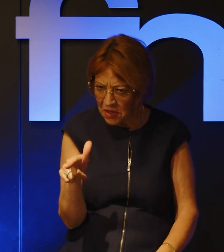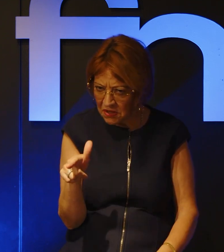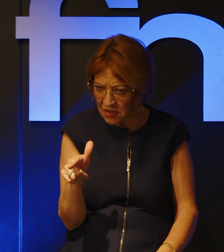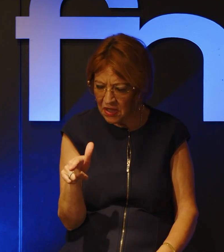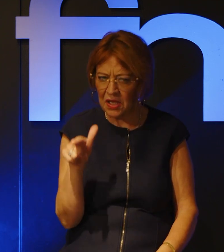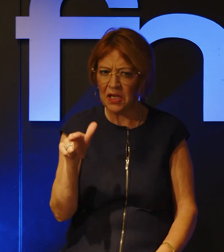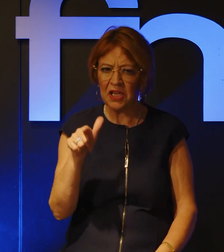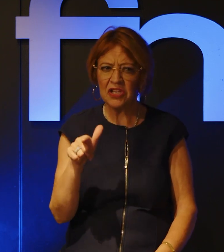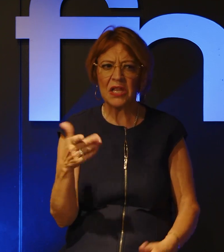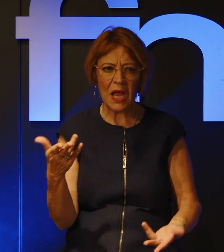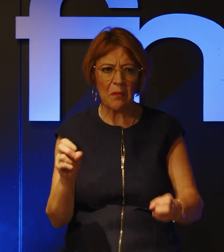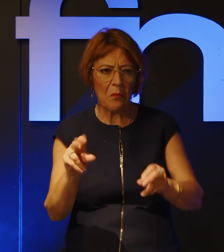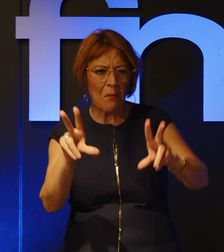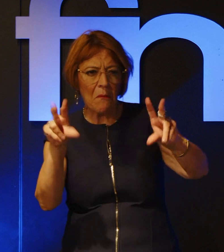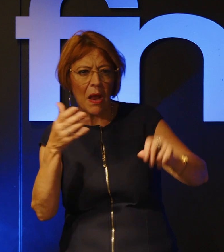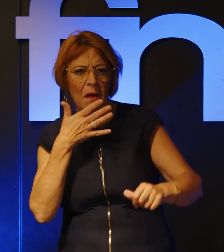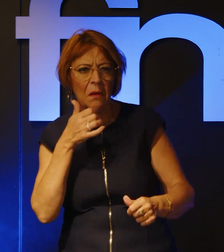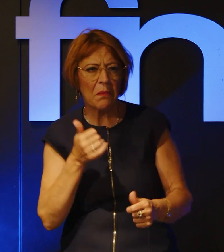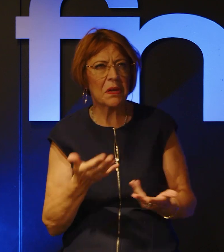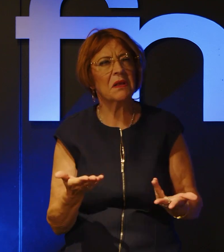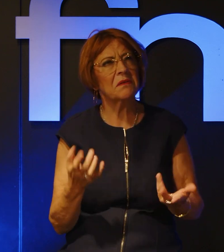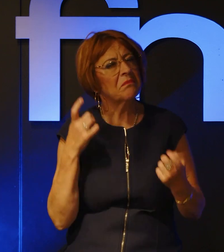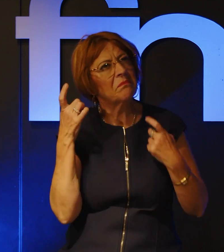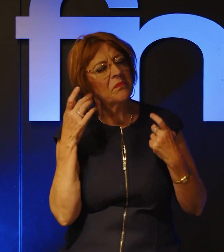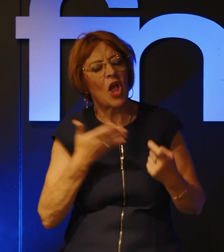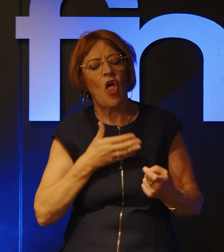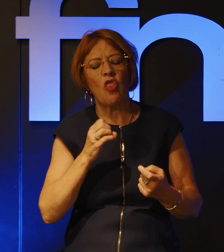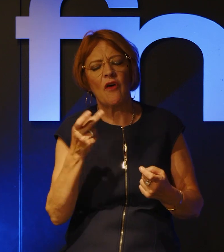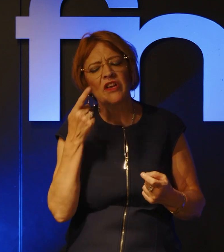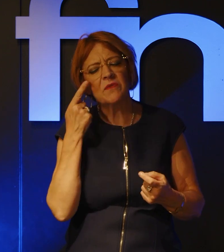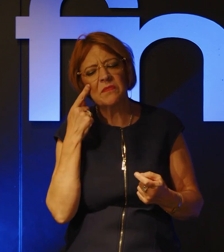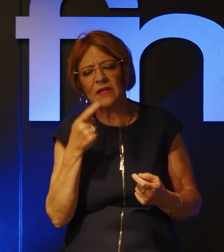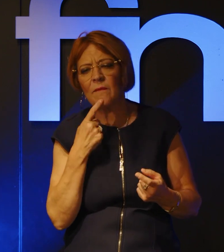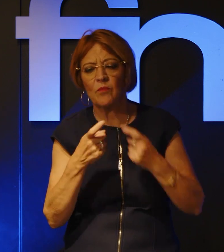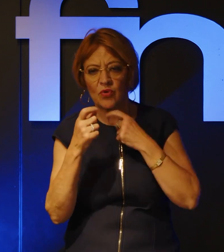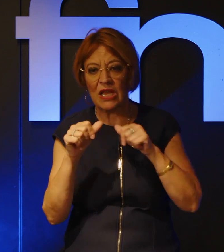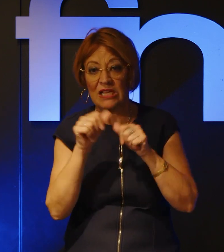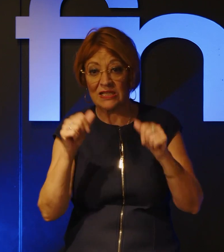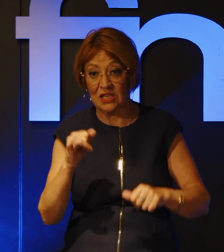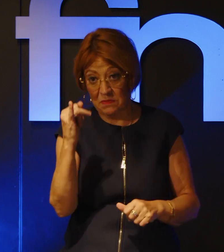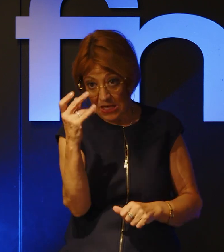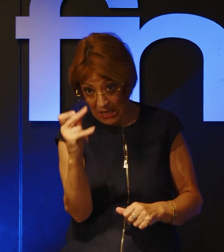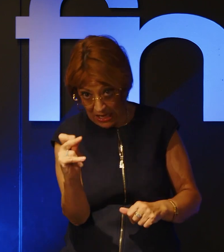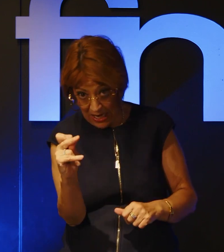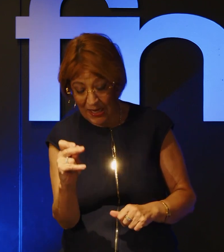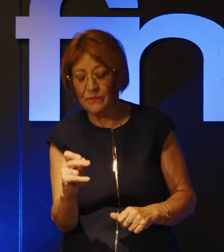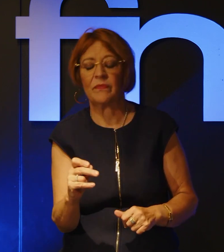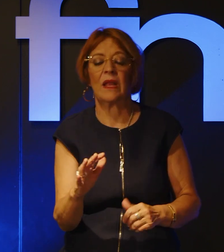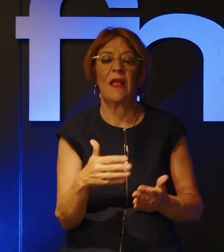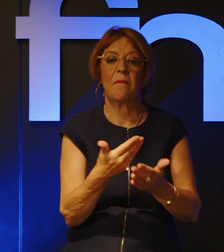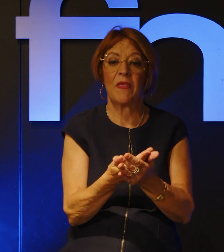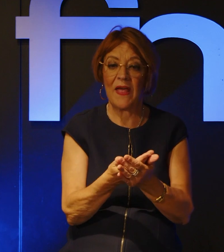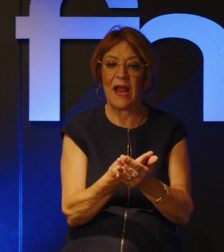isto o ideal de Beleza então a DVE Experimenta perguntar ao mesmo sistema de inteligên artificial para